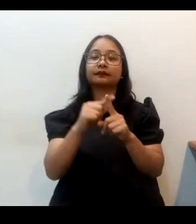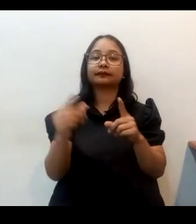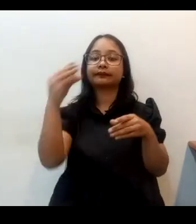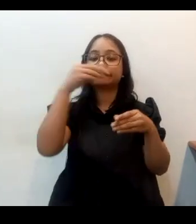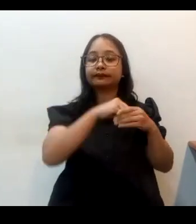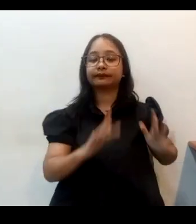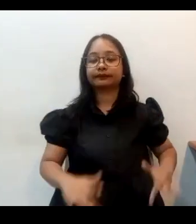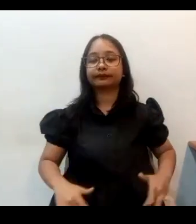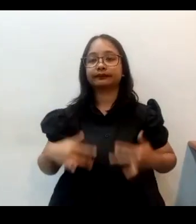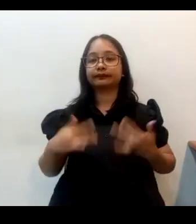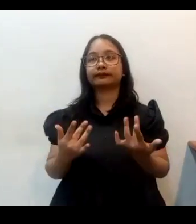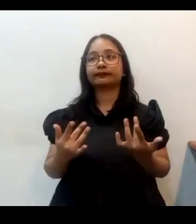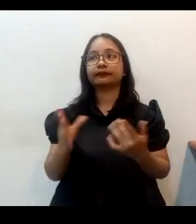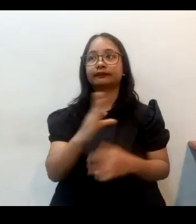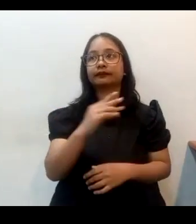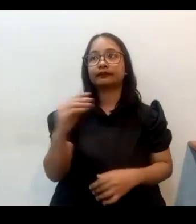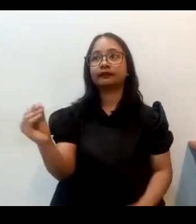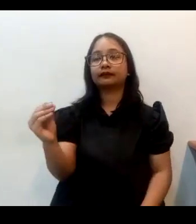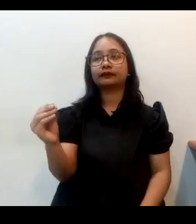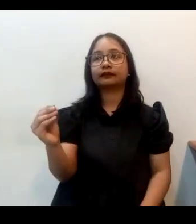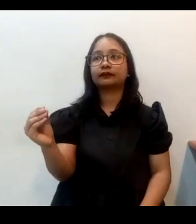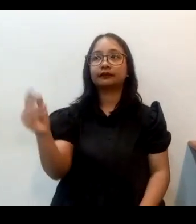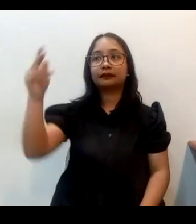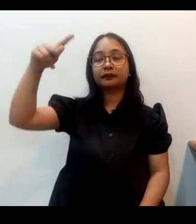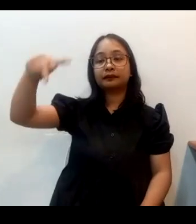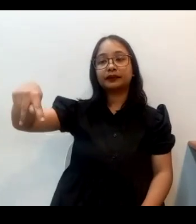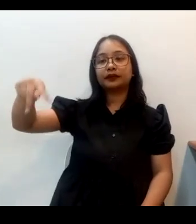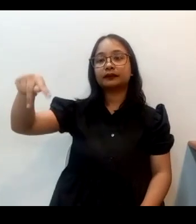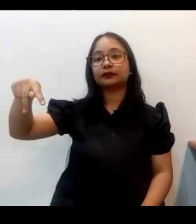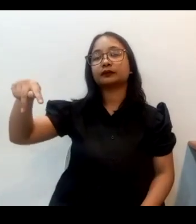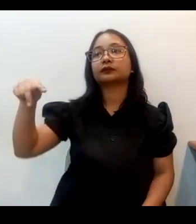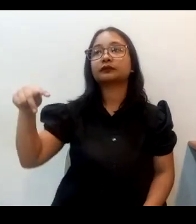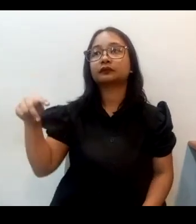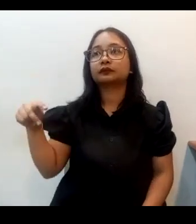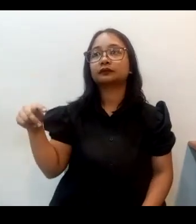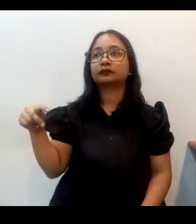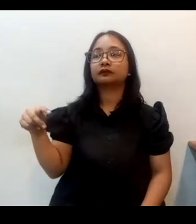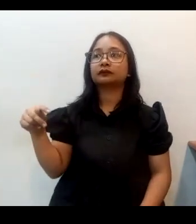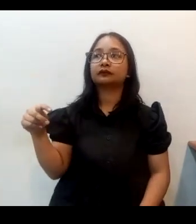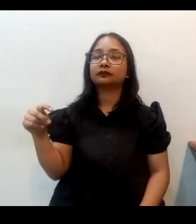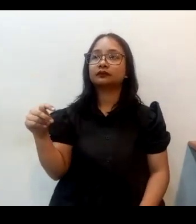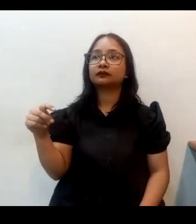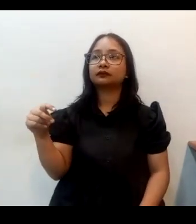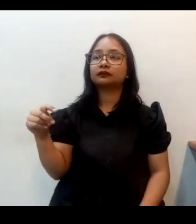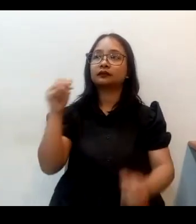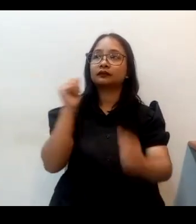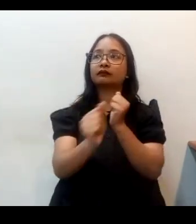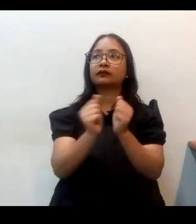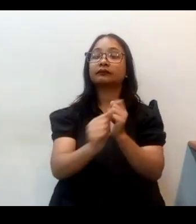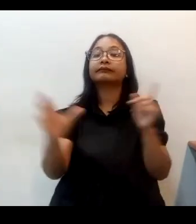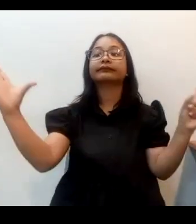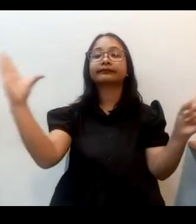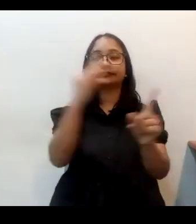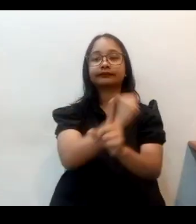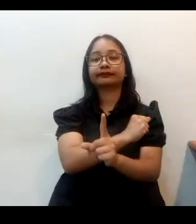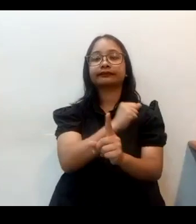kanyang buhay. And P means prove. Proven. At yung letter P, proven o kaya naman ay naisa katuparan. So in